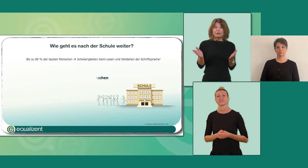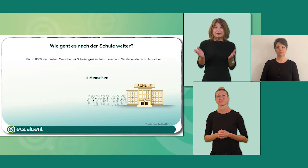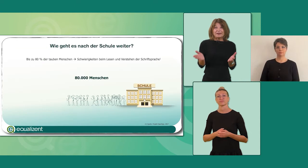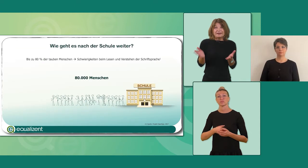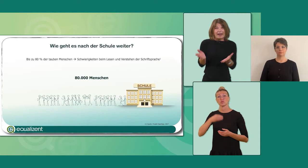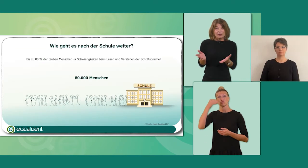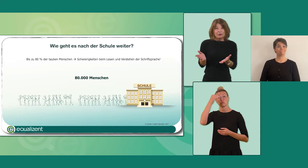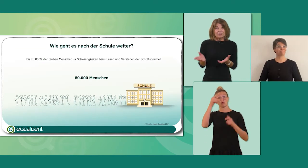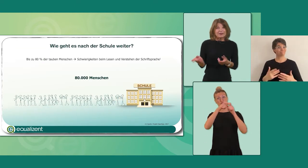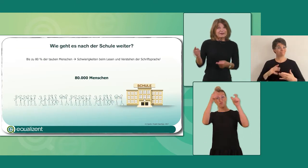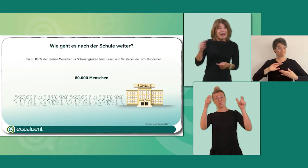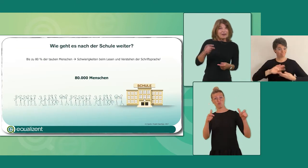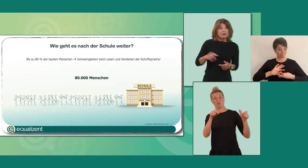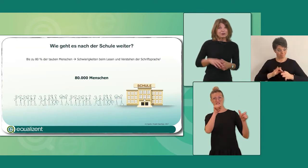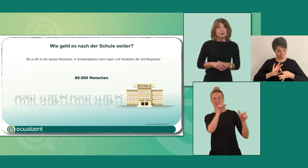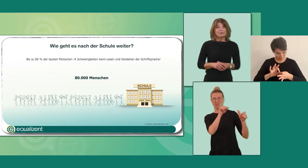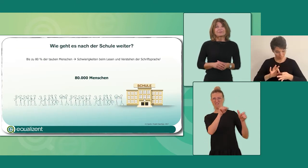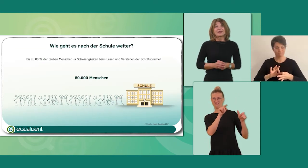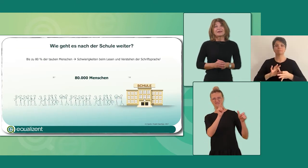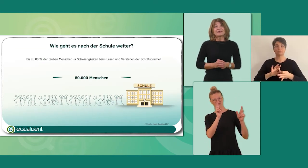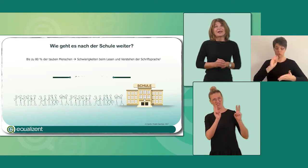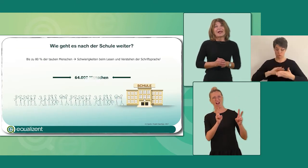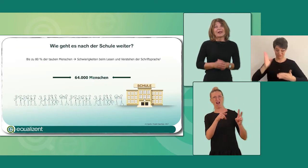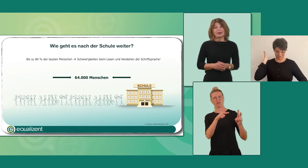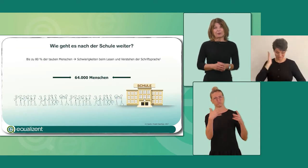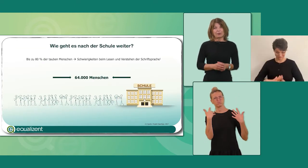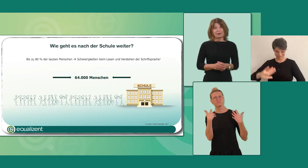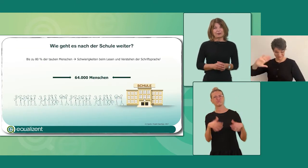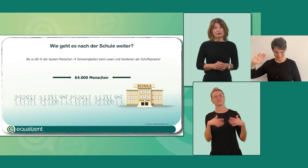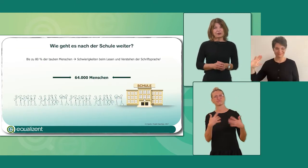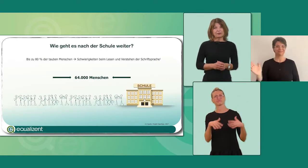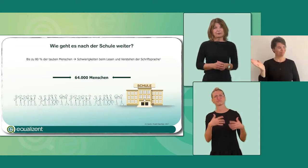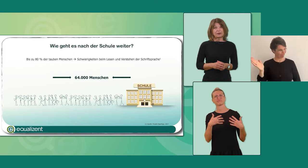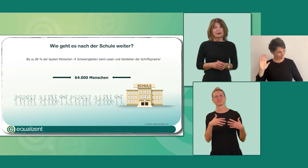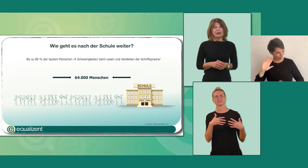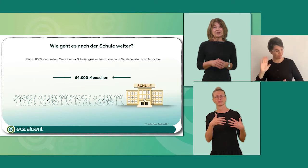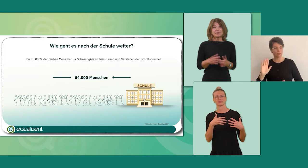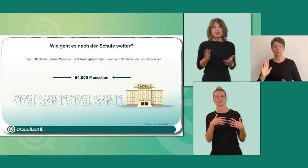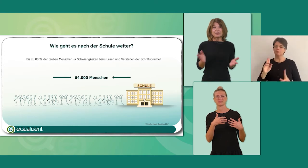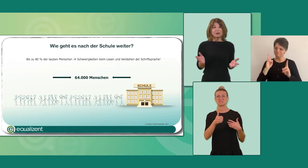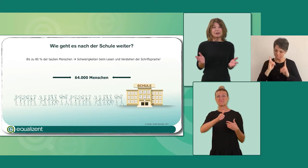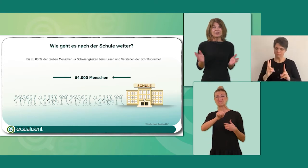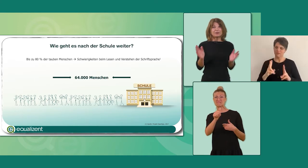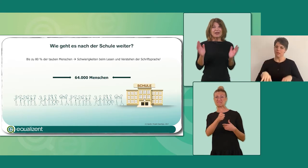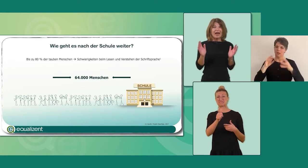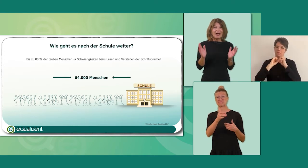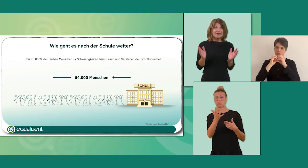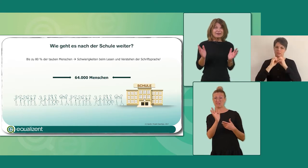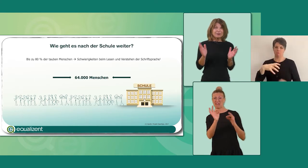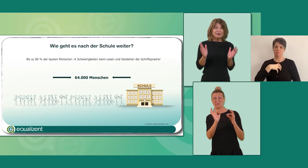Das führt jetzt dazu, dass nach der Schule die echten Probleme entstehen. Es gibt Schätzungen, dass